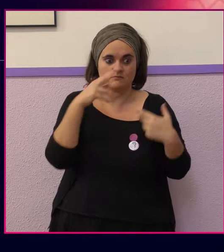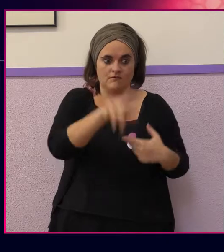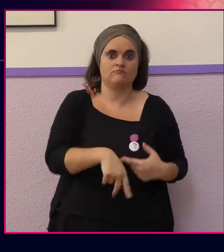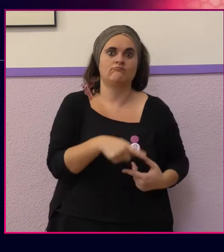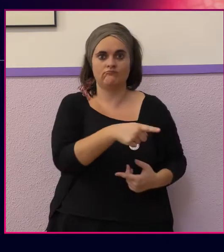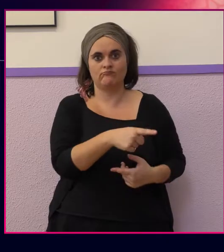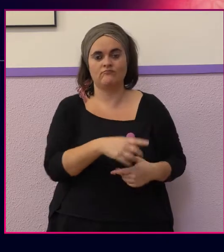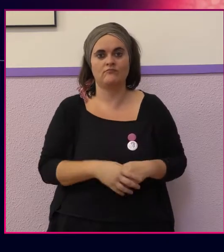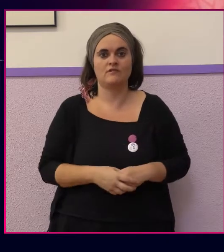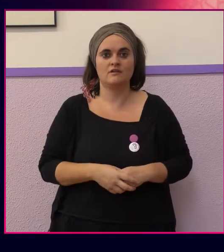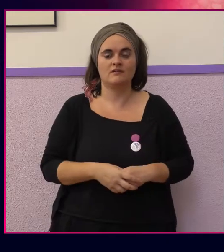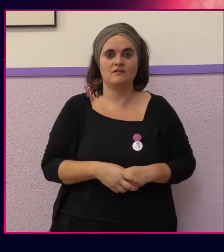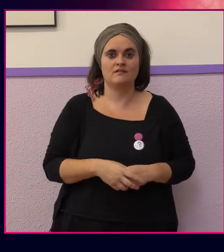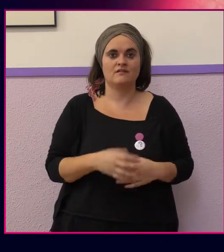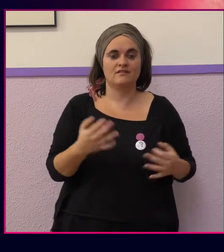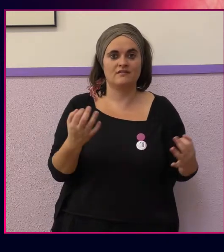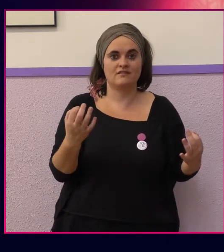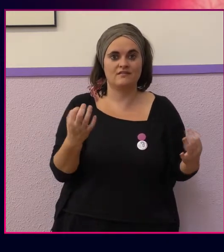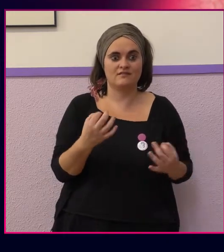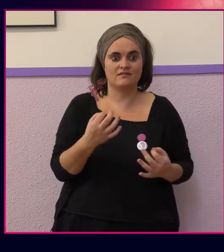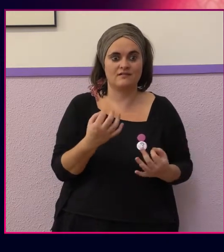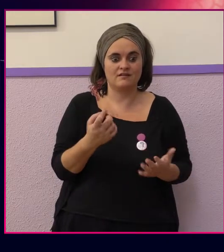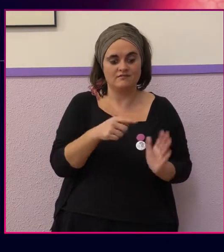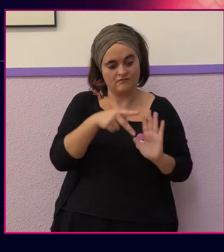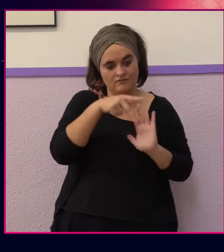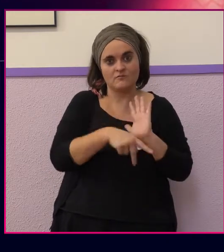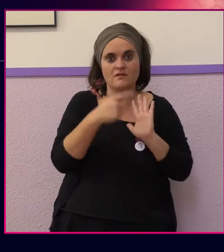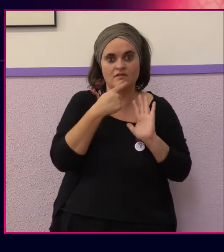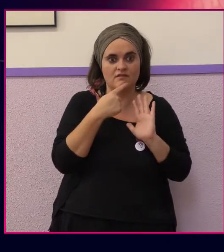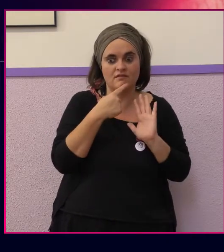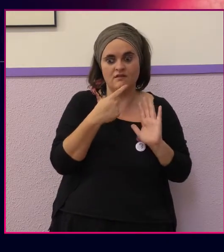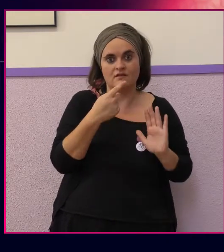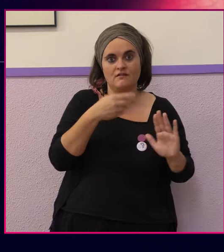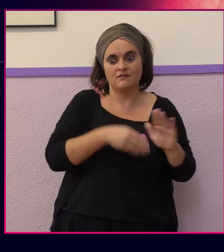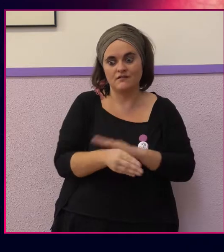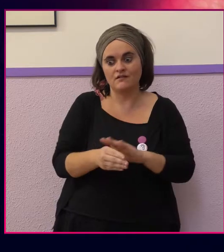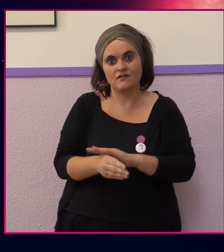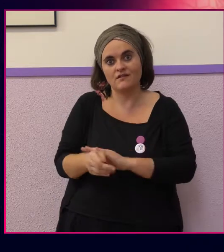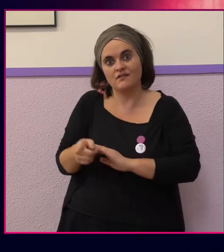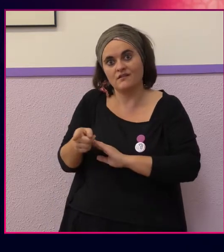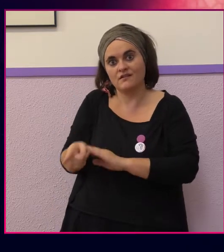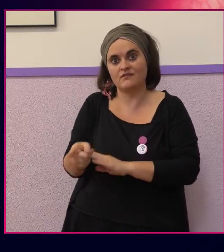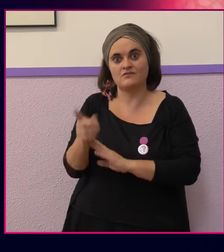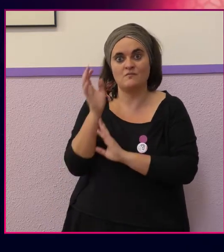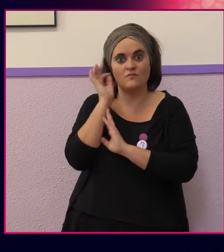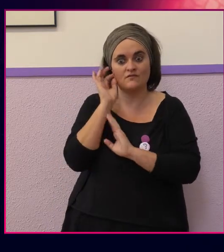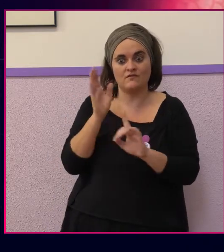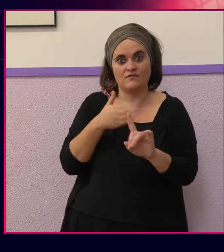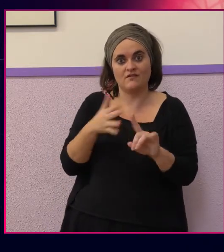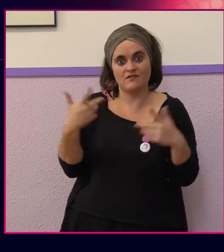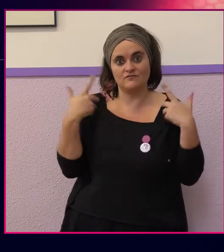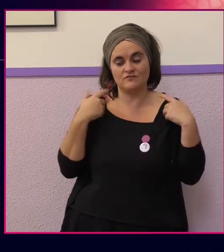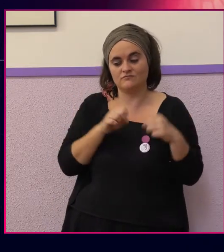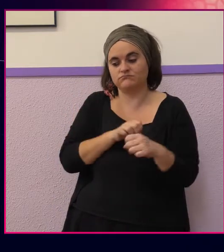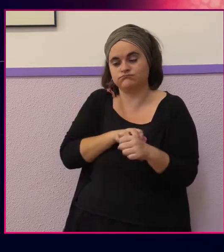juridikoa, indarkeria matxista motaren bat pairatu duten emakumeen adin txikiko